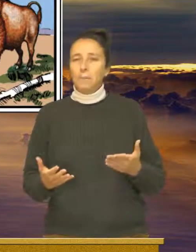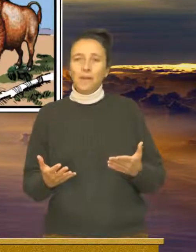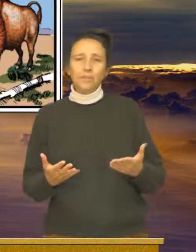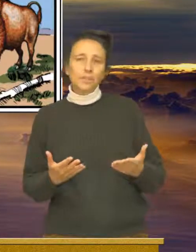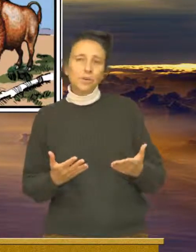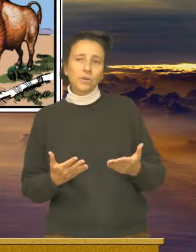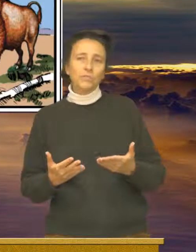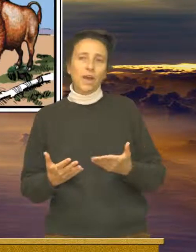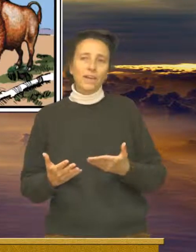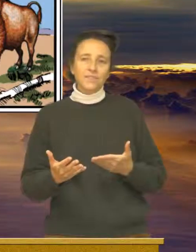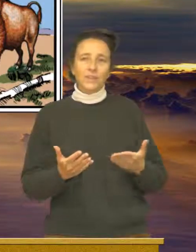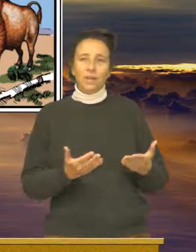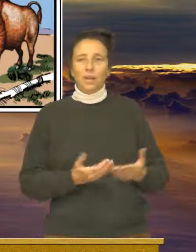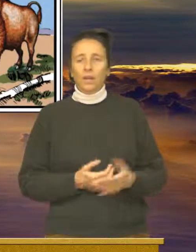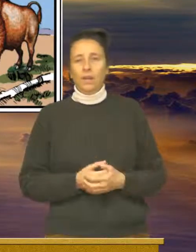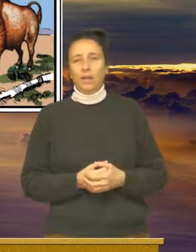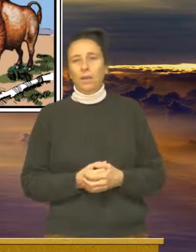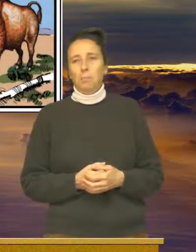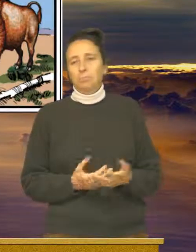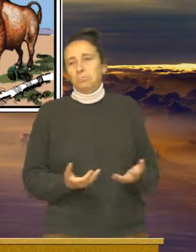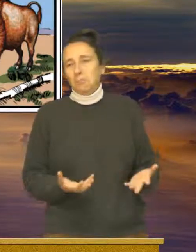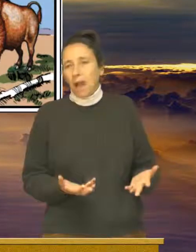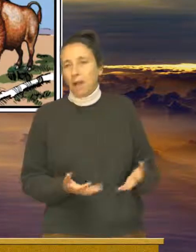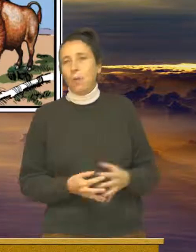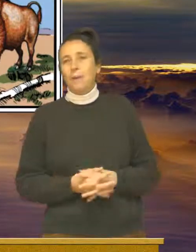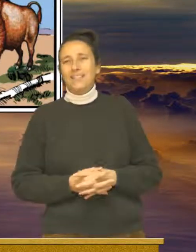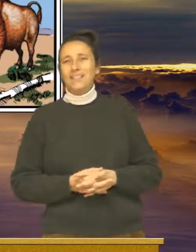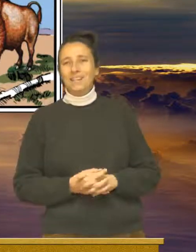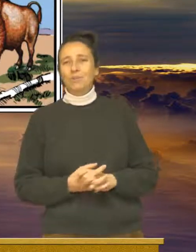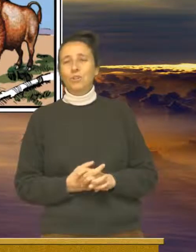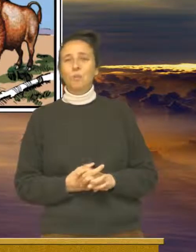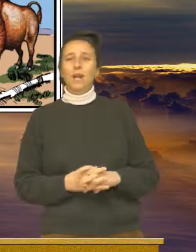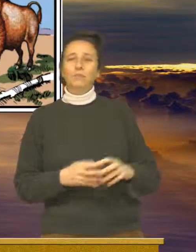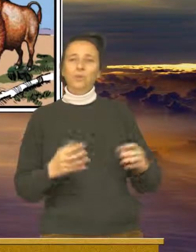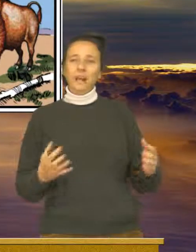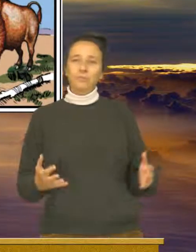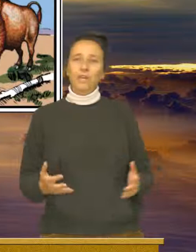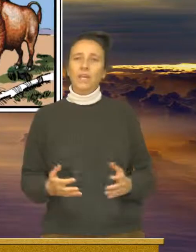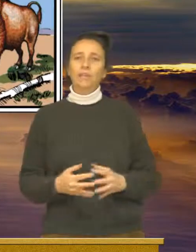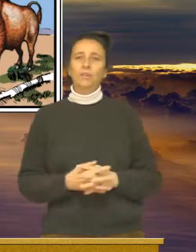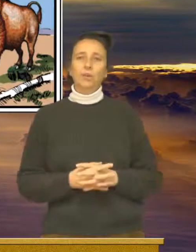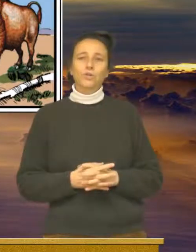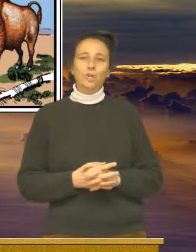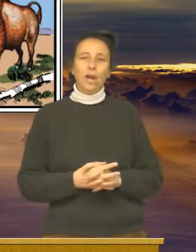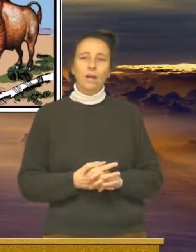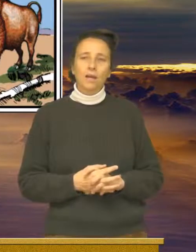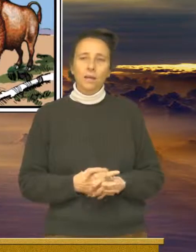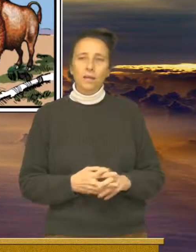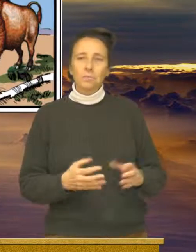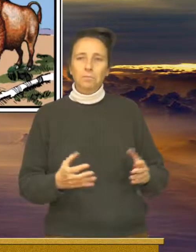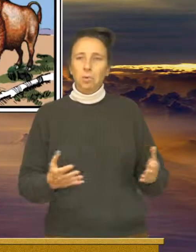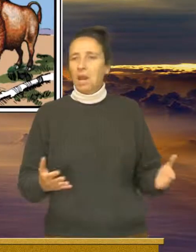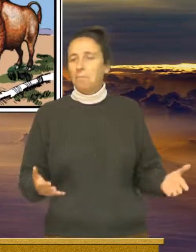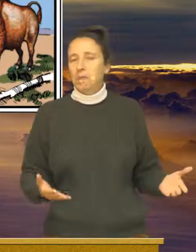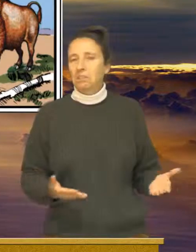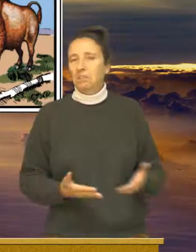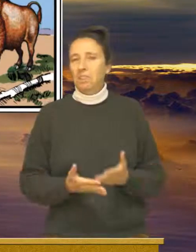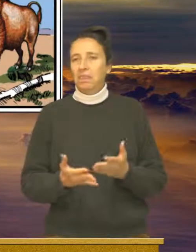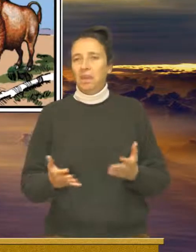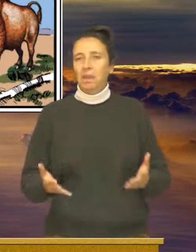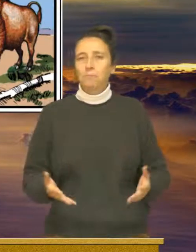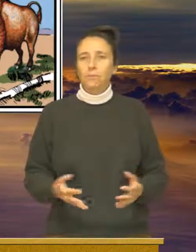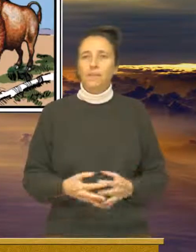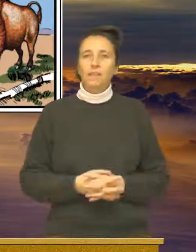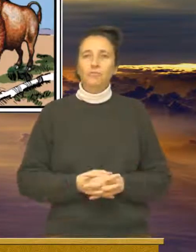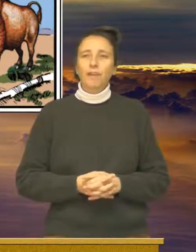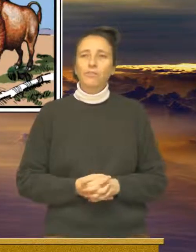han permanecido quizás algo pasivos por la tolerancia religiosa y por el ambiente